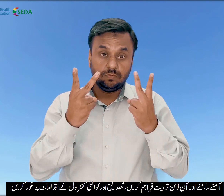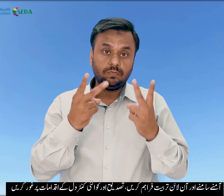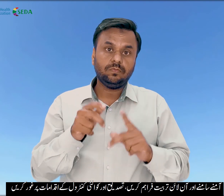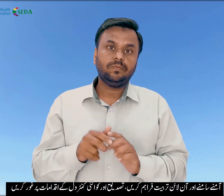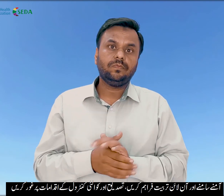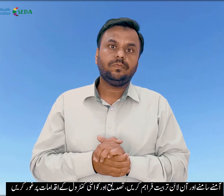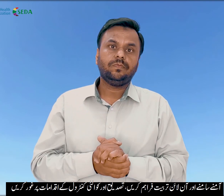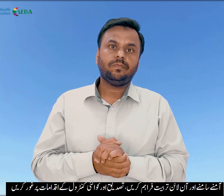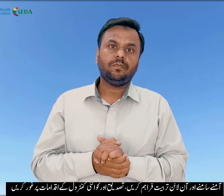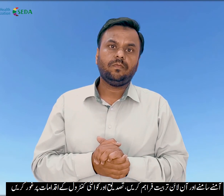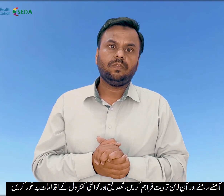کریں۔